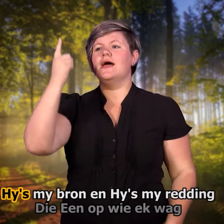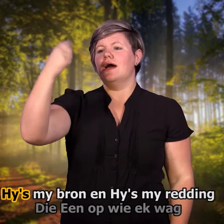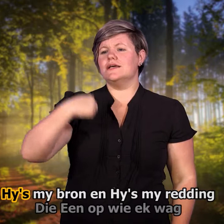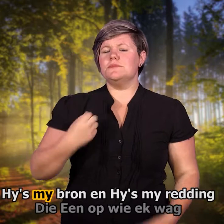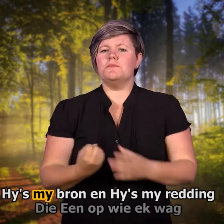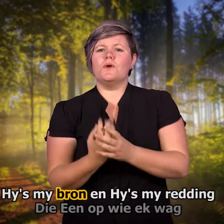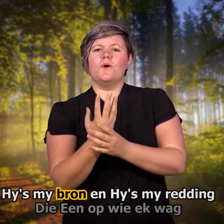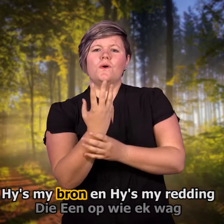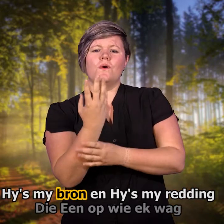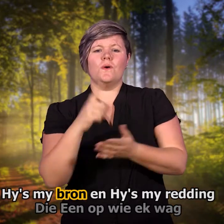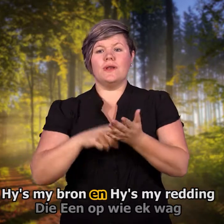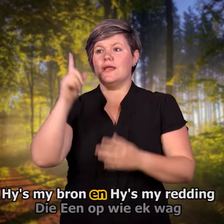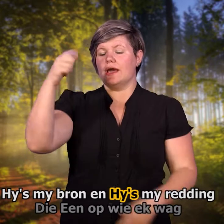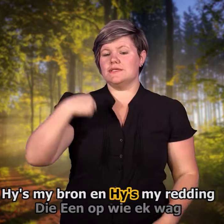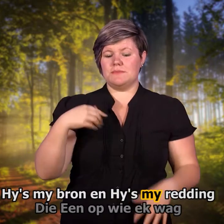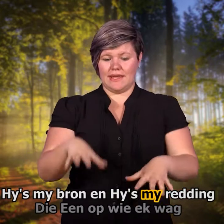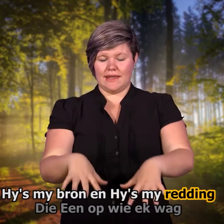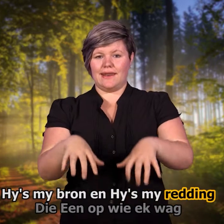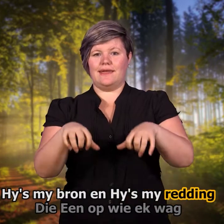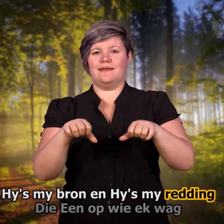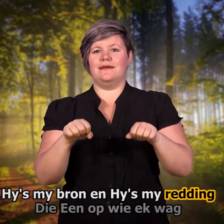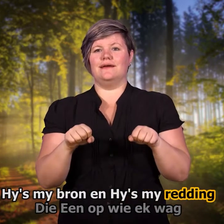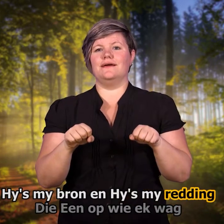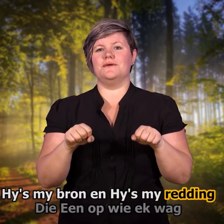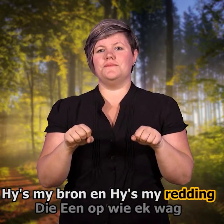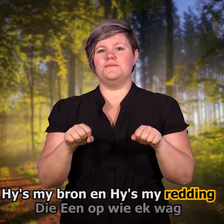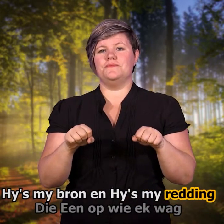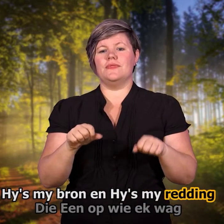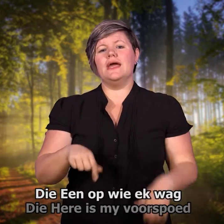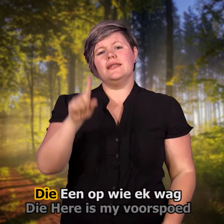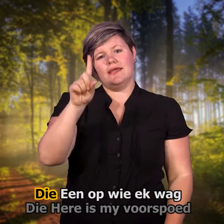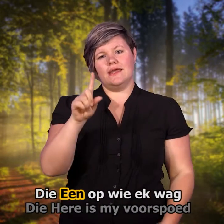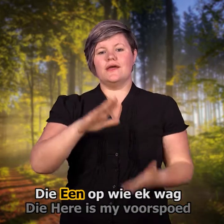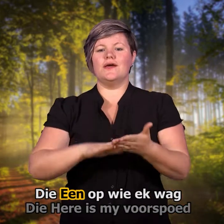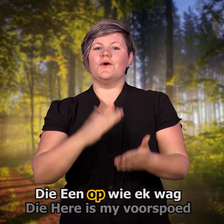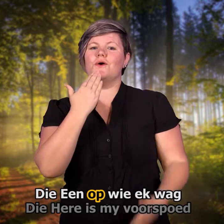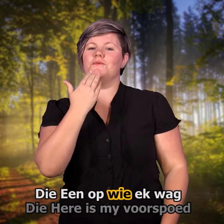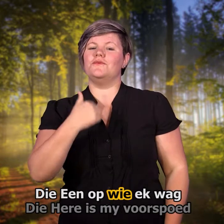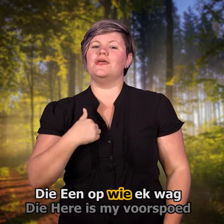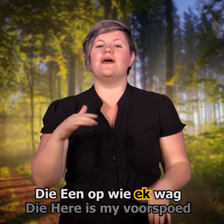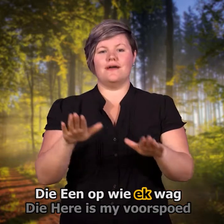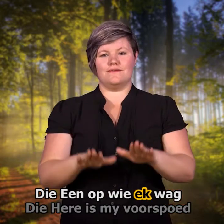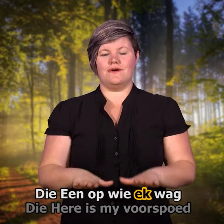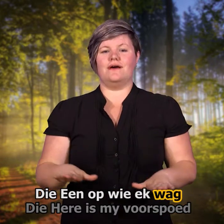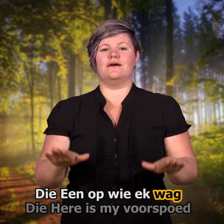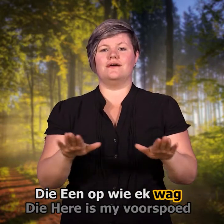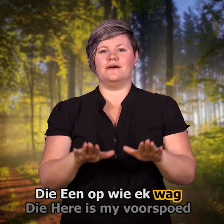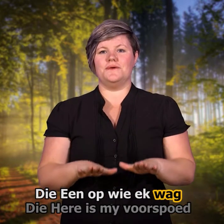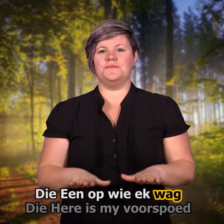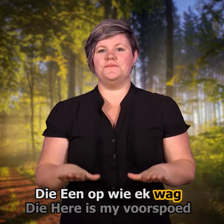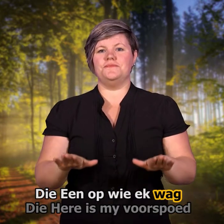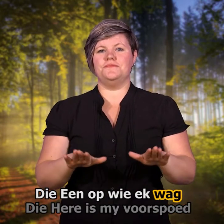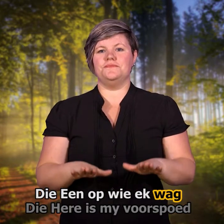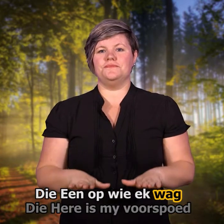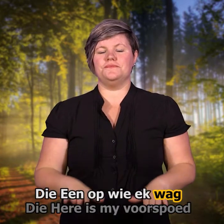hy is my bron en hy is my redding, die een op wie ek wacht.